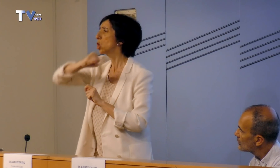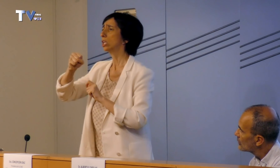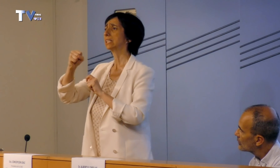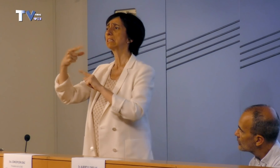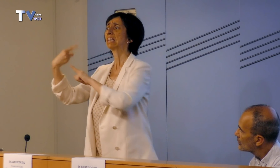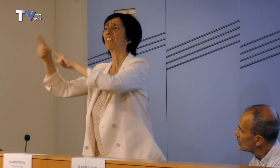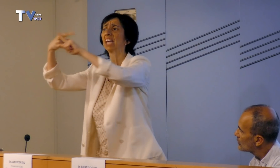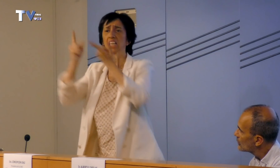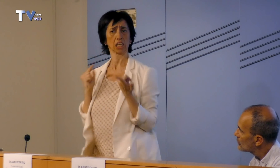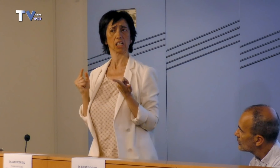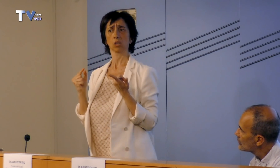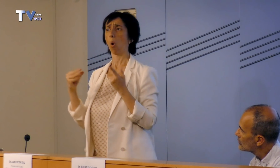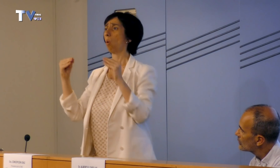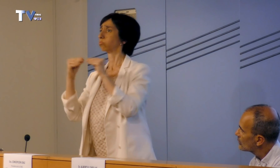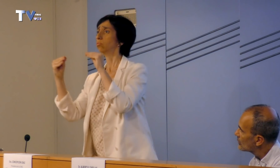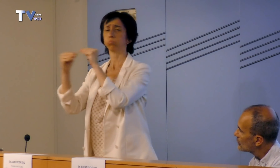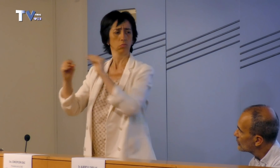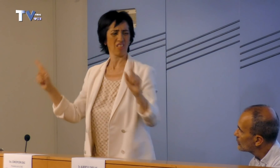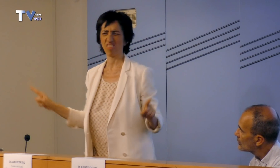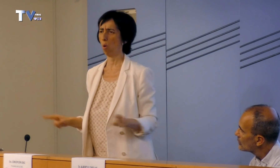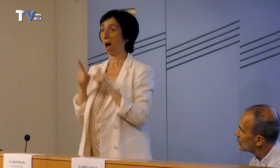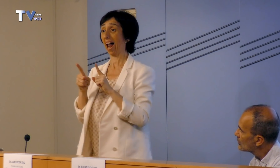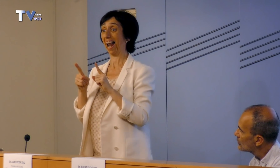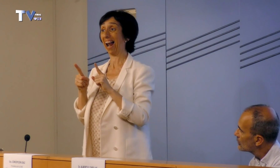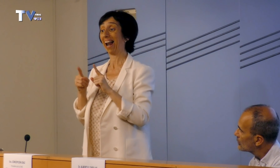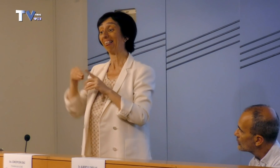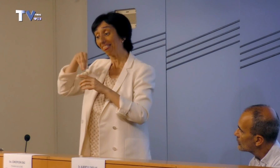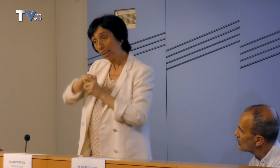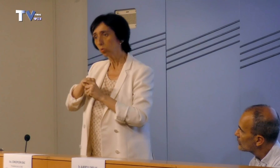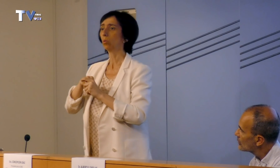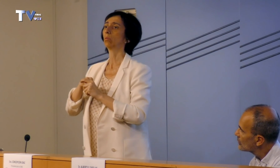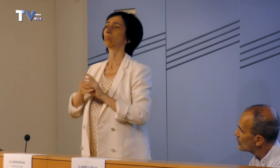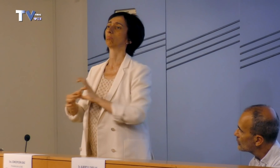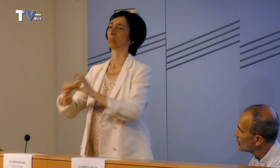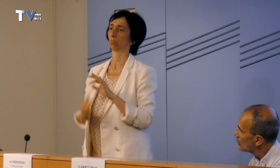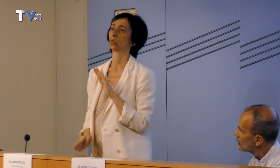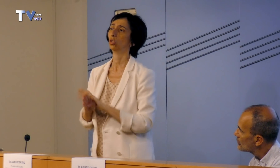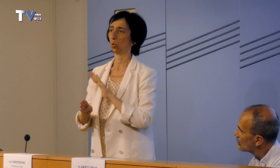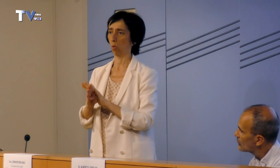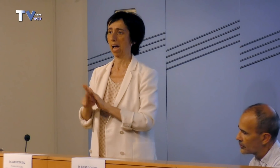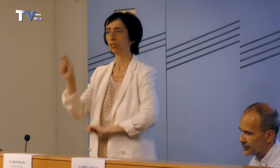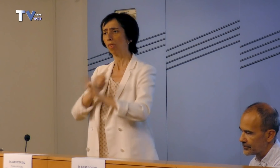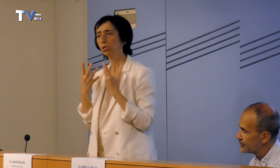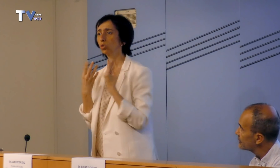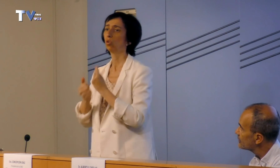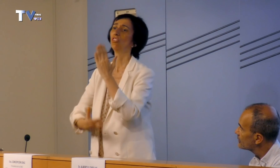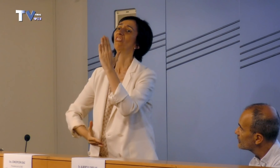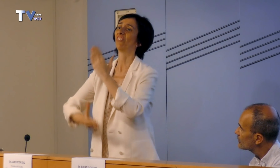les associacions de Catalunya, intercanvi d'opinions, d'idees, discrepàncies i similituds, és igual, està tot dintre i crea aquesta unió